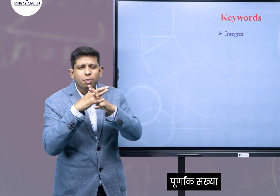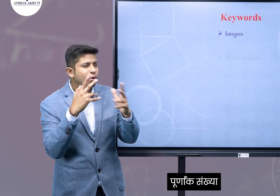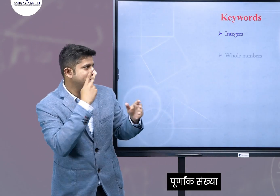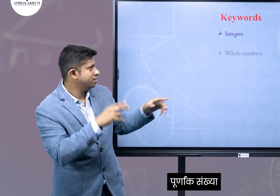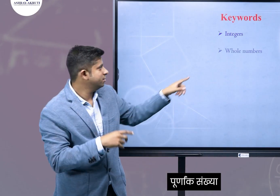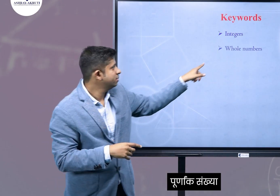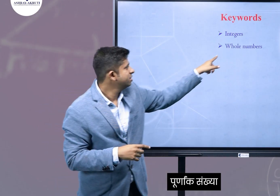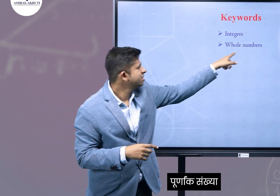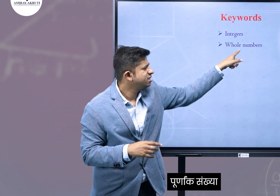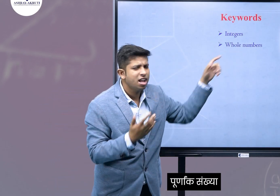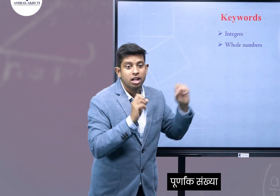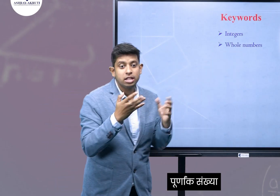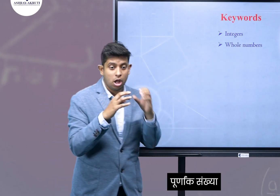पूर्णांक संख्या,